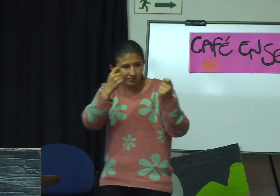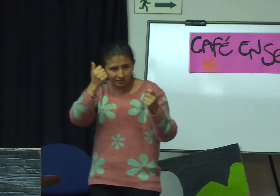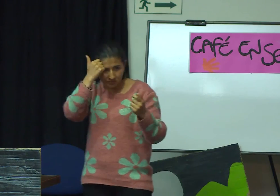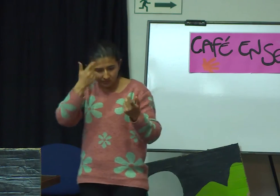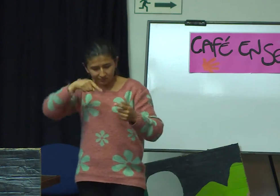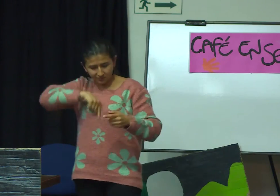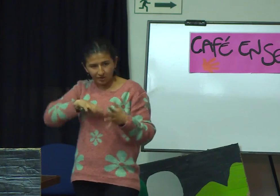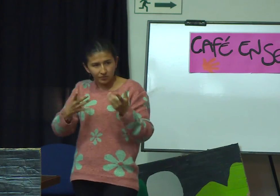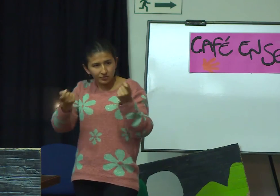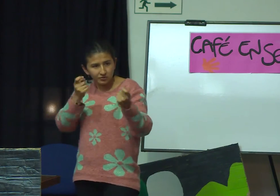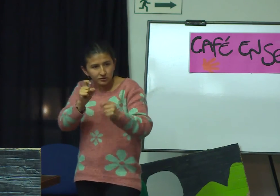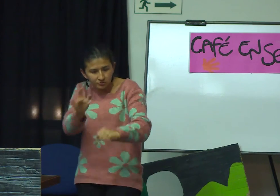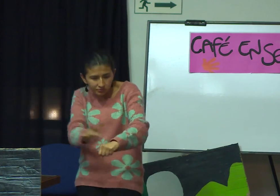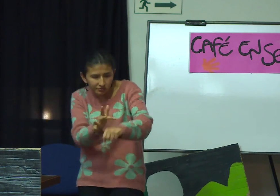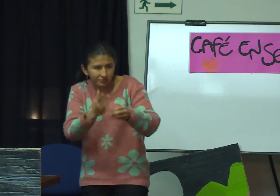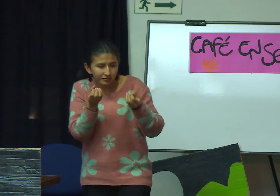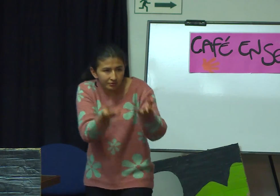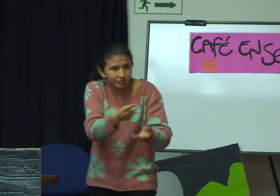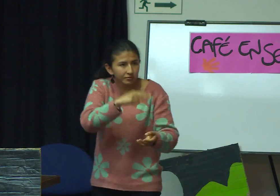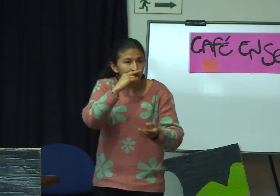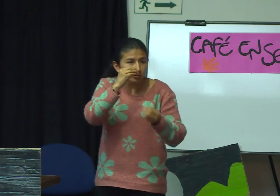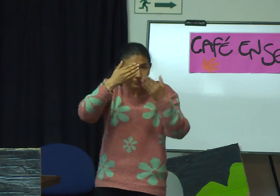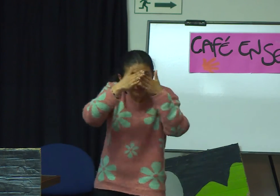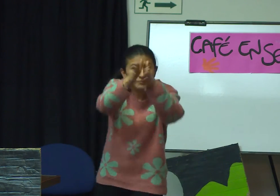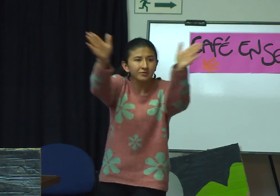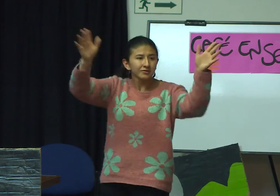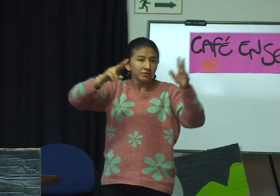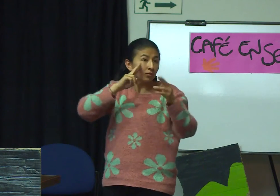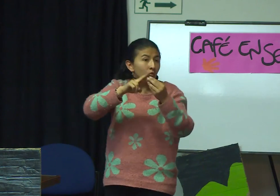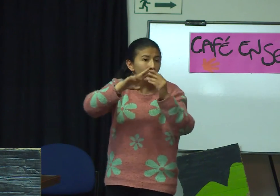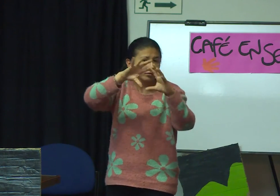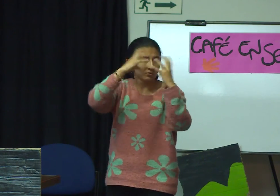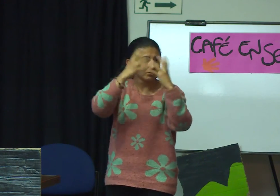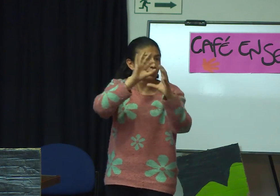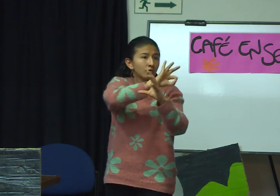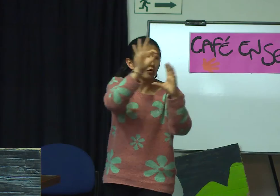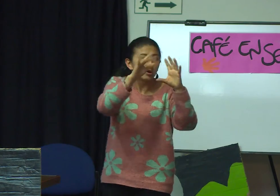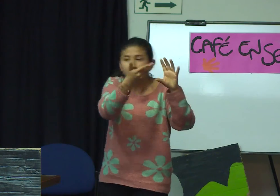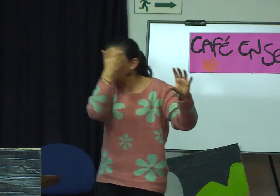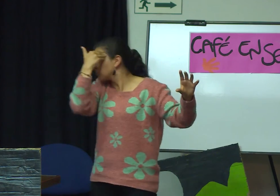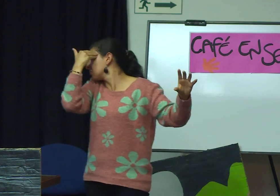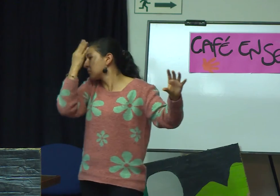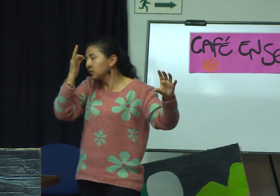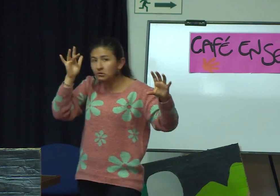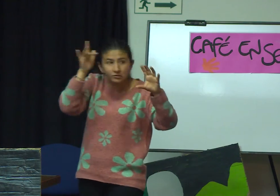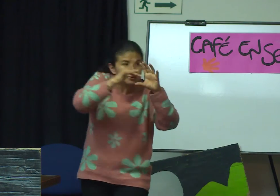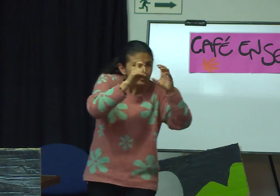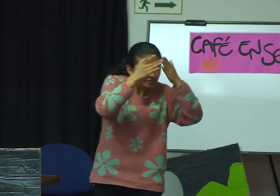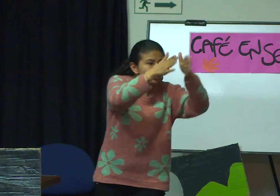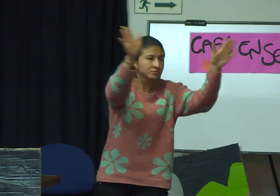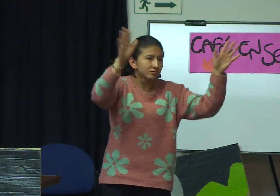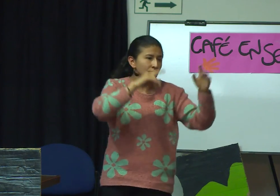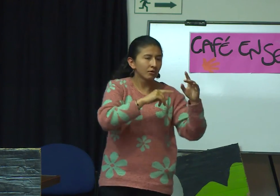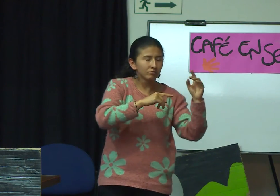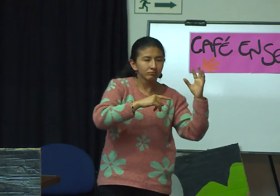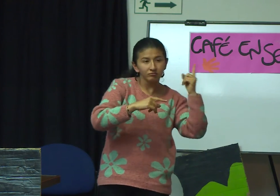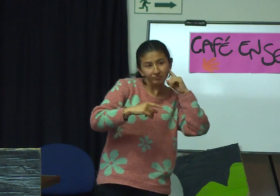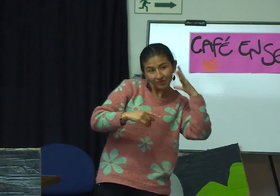Nosotros como maestros no debemos pensar en solamente estar dando tarea, dando una serie de ejercicios para que los muchachos hagan, sino que debemos